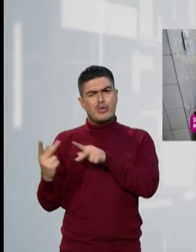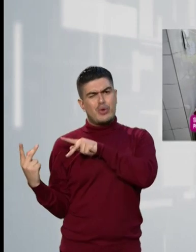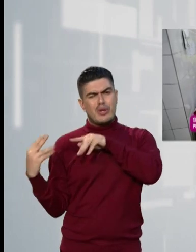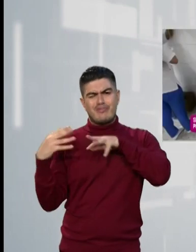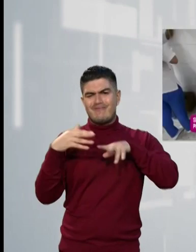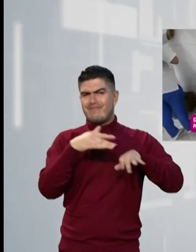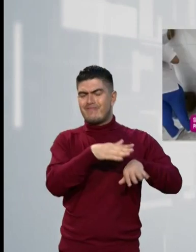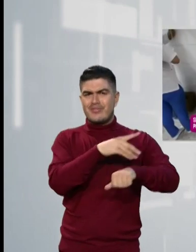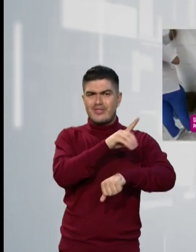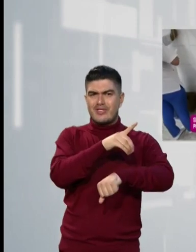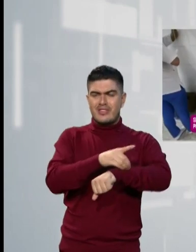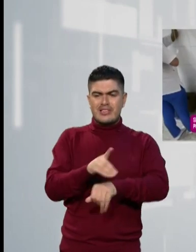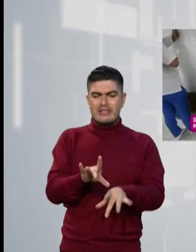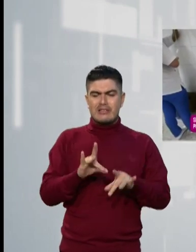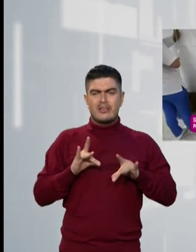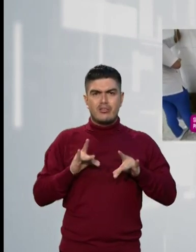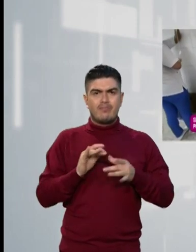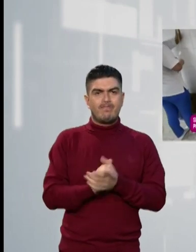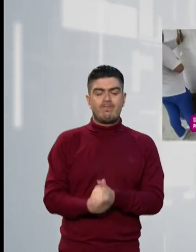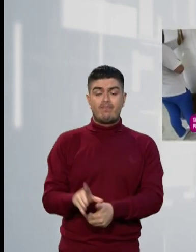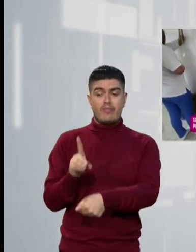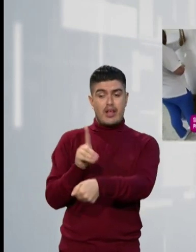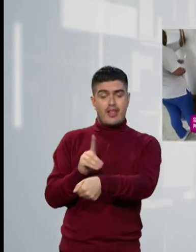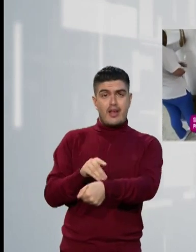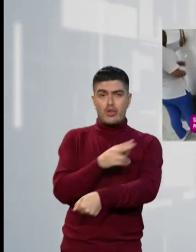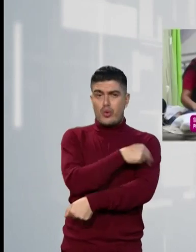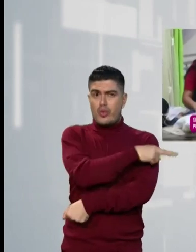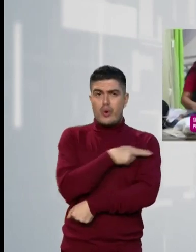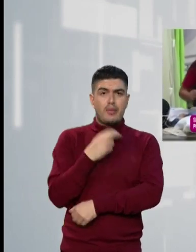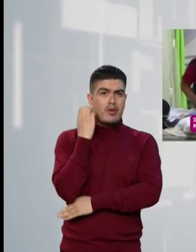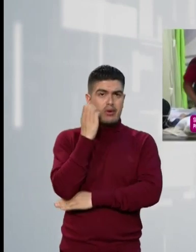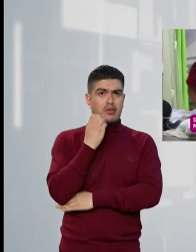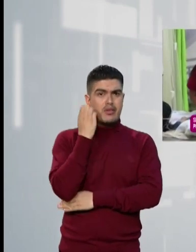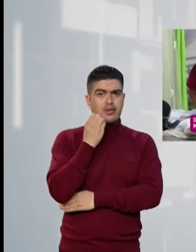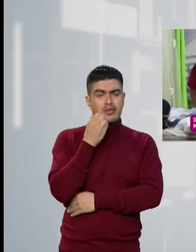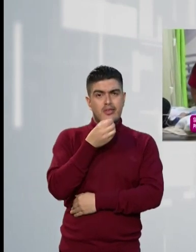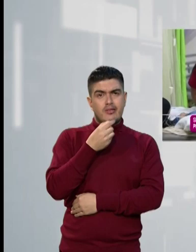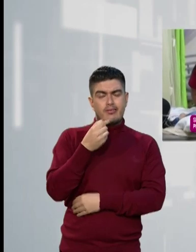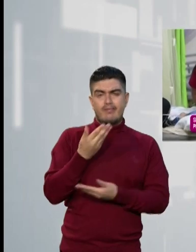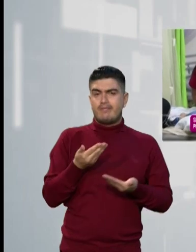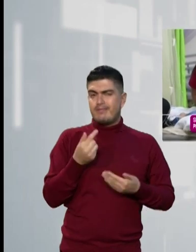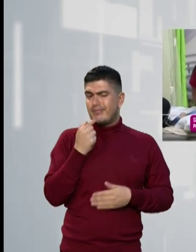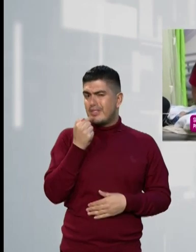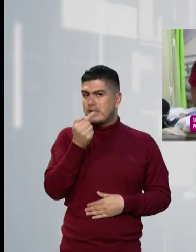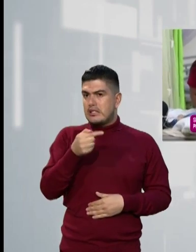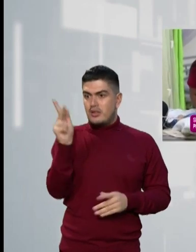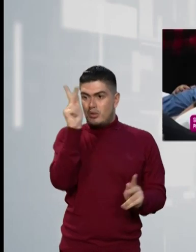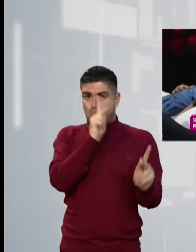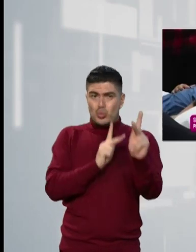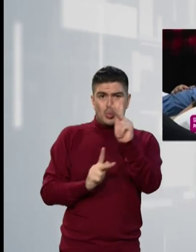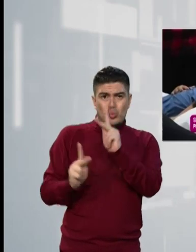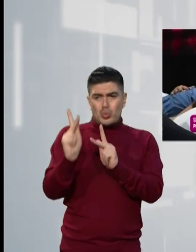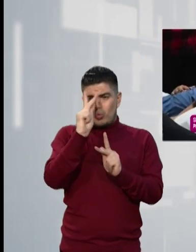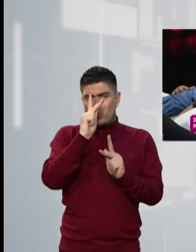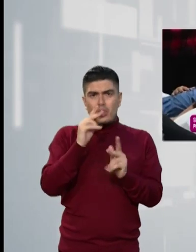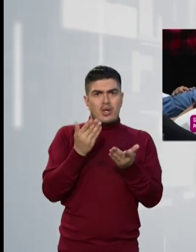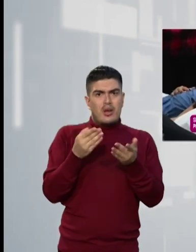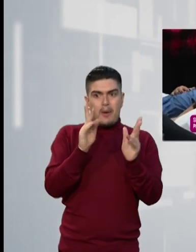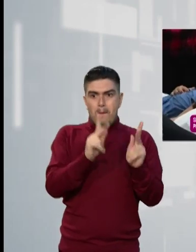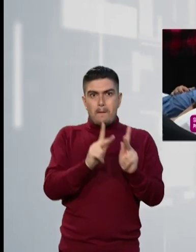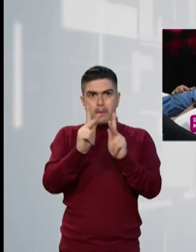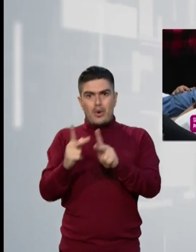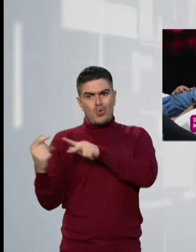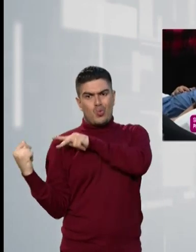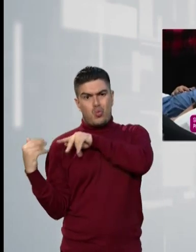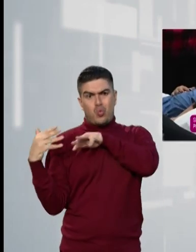recibe el director de esta institución osmin tobar manifiesta que le preocupa que los pacientes están llegando con